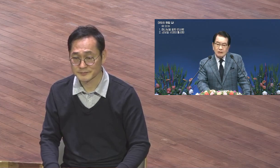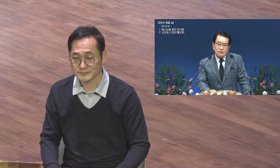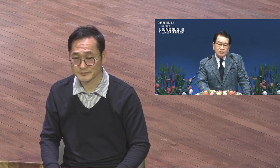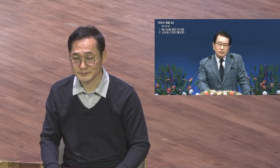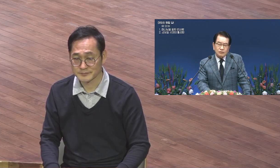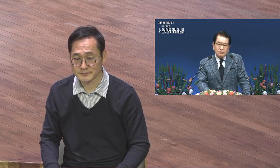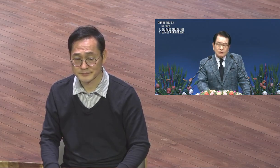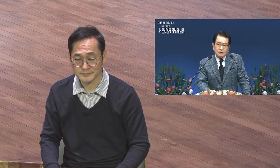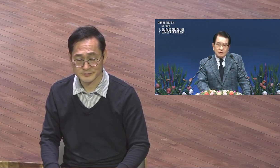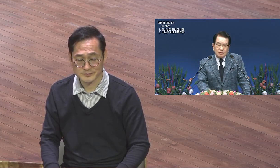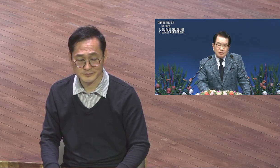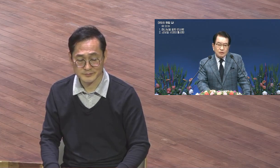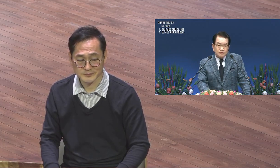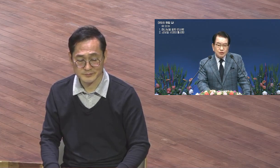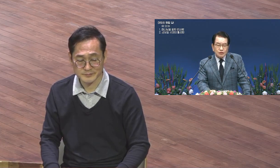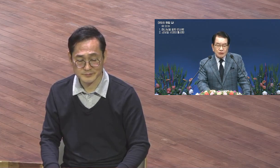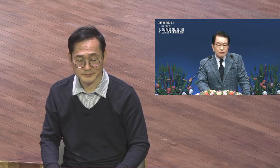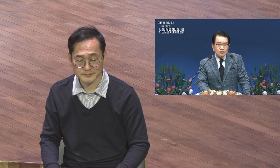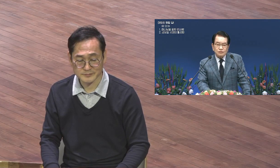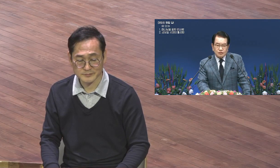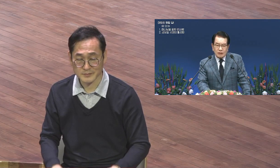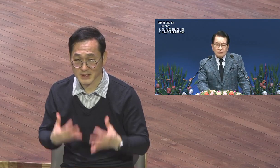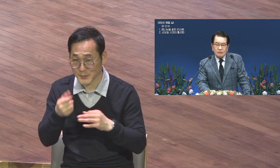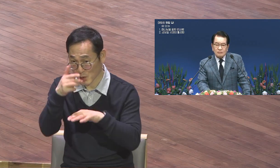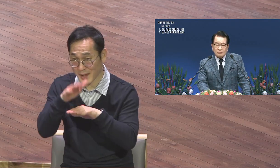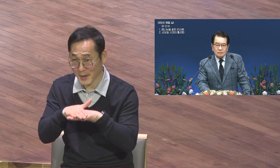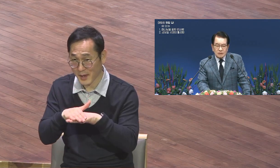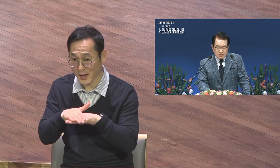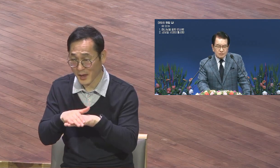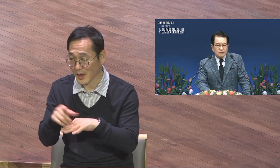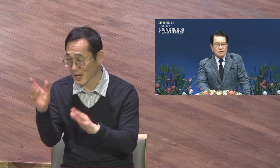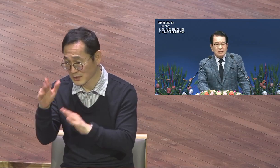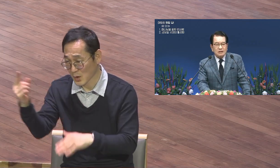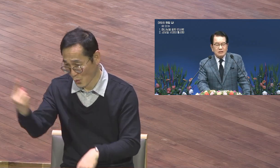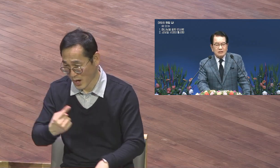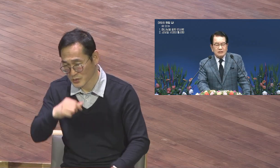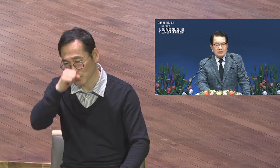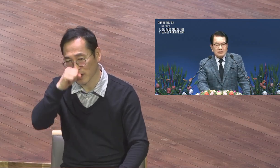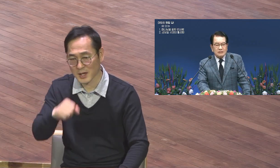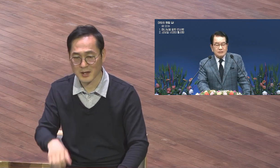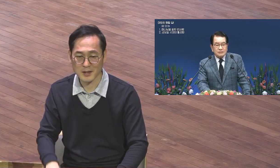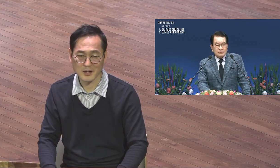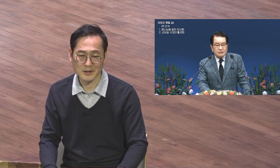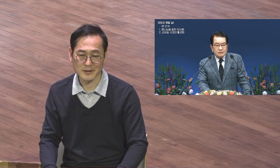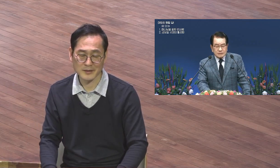금요기도예요. 그래서 아이들도요. 금요기도 나올 수 있으면 좋아요. 어려서부터니까.